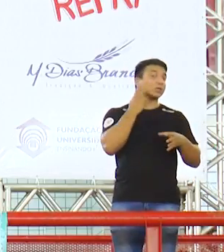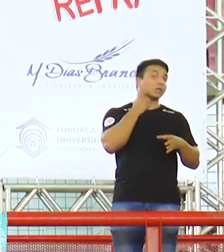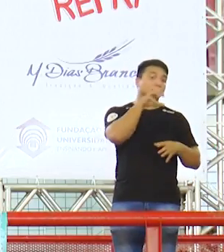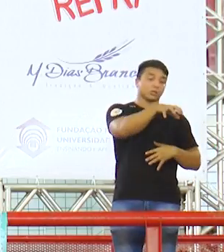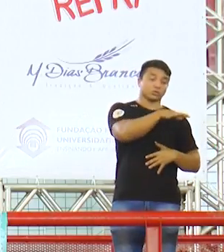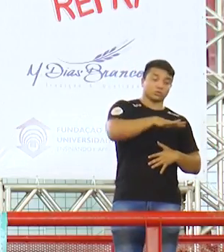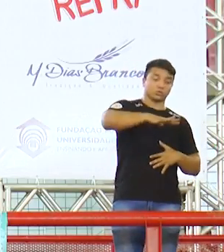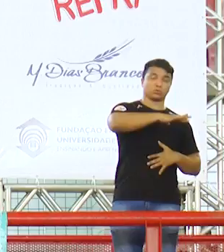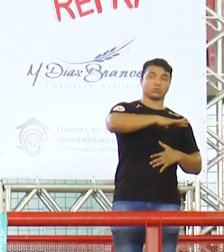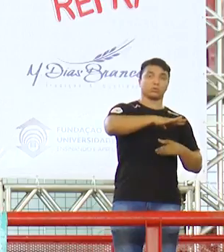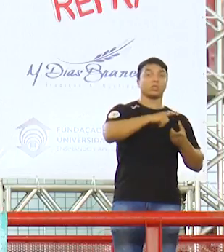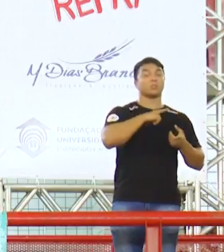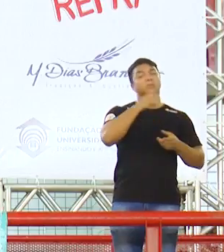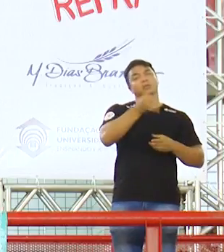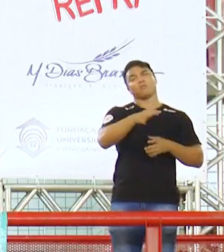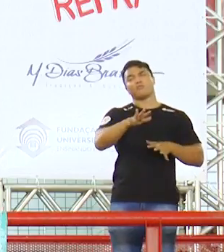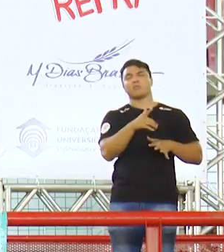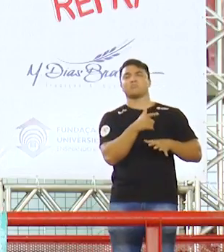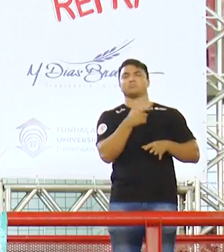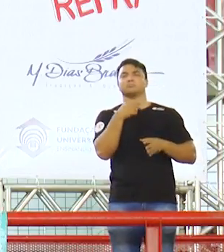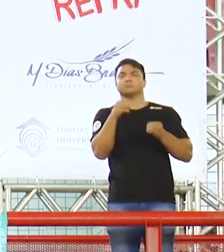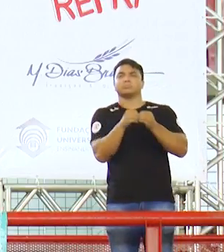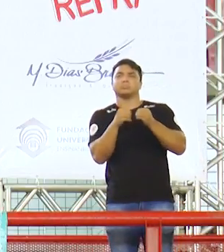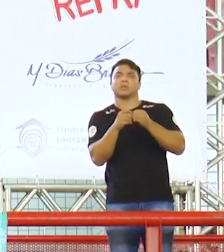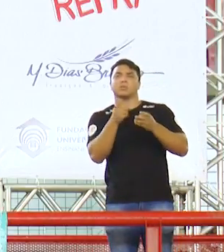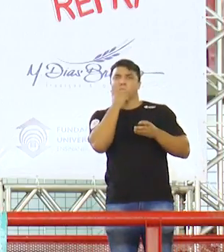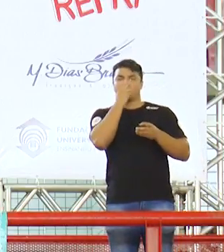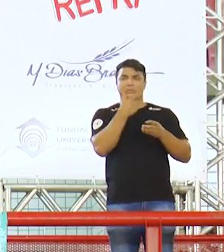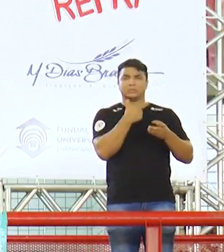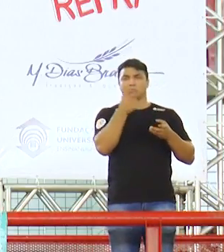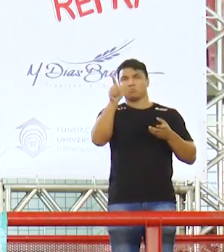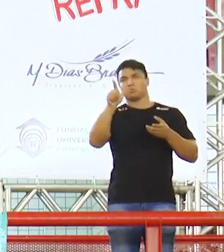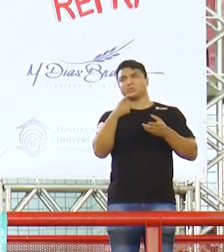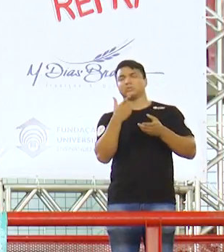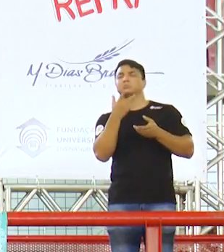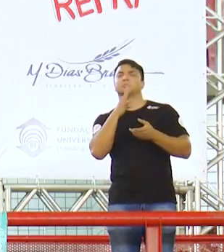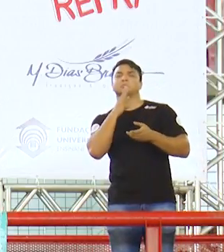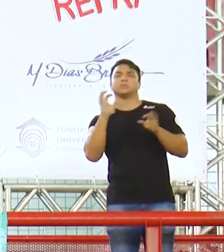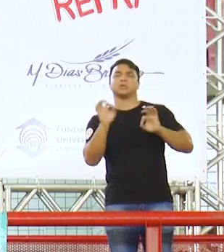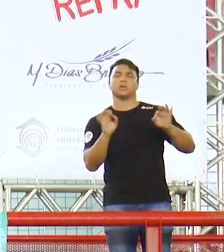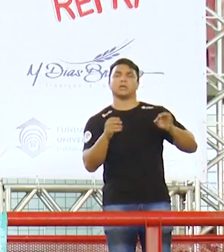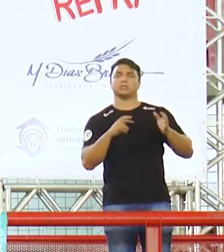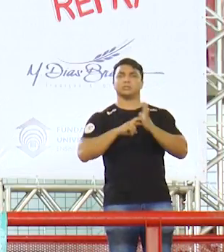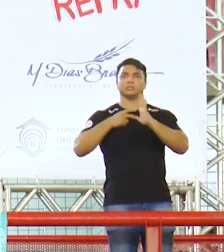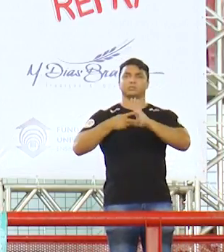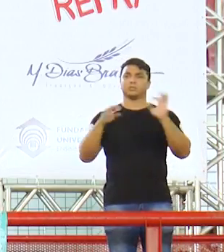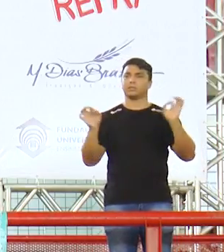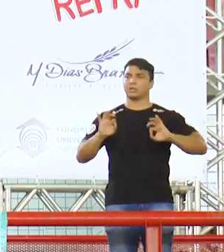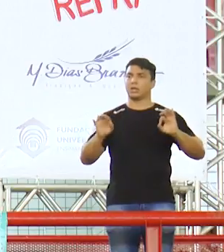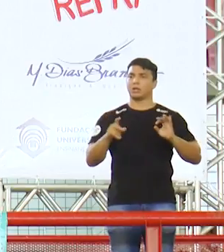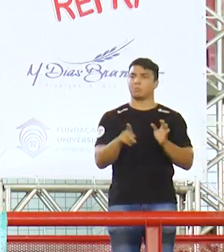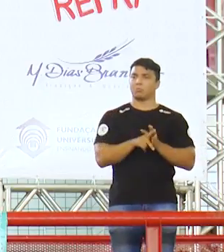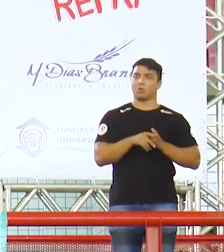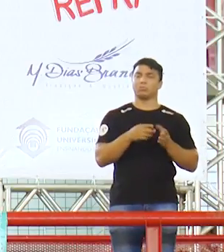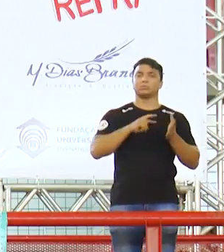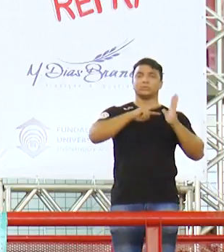região e talvez em outras regiões não sejam tão bem compreendidas. Isso está no nível do